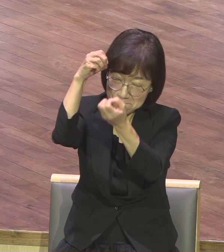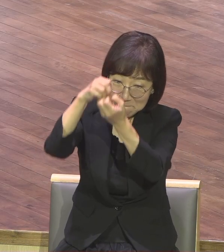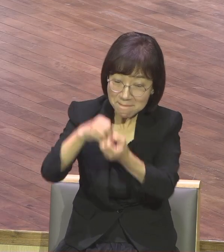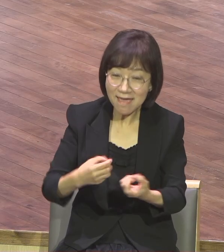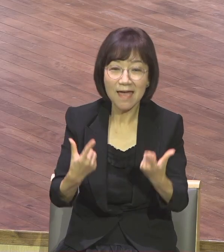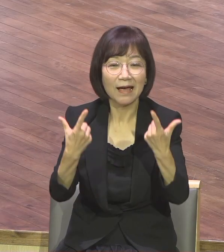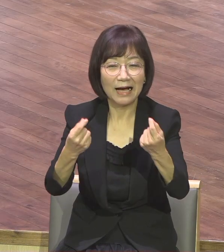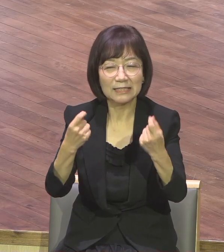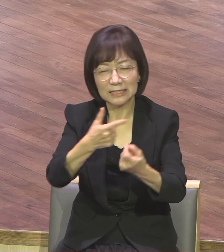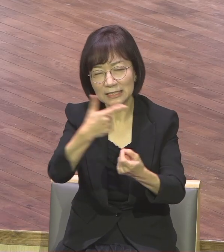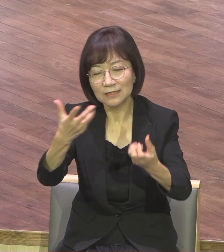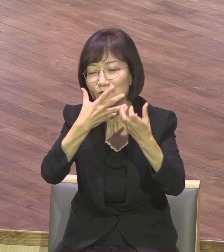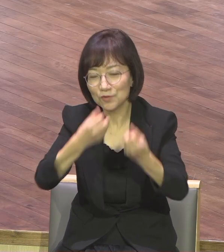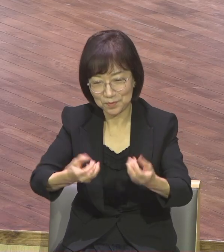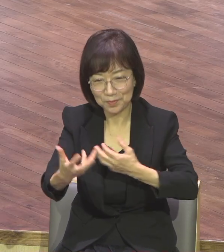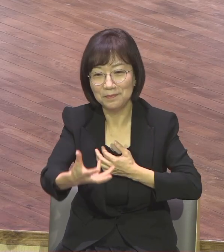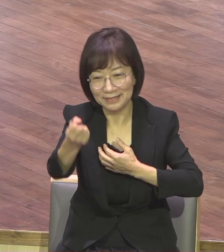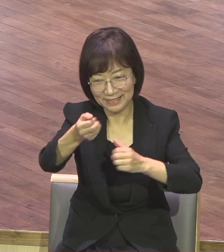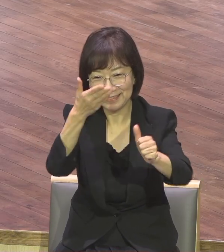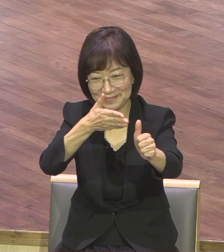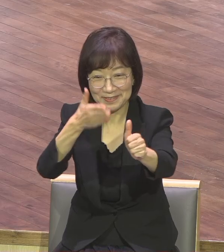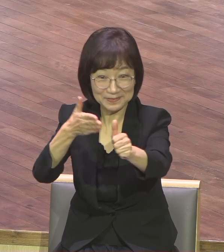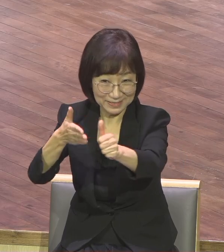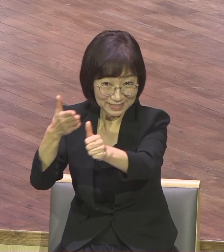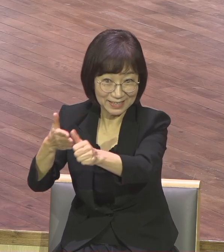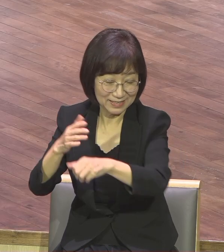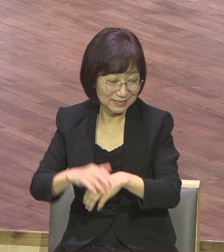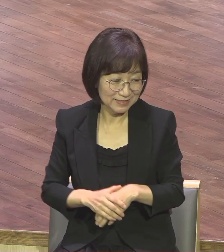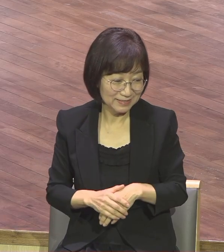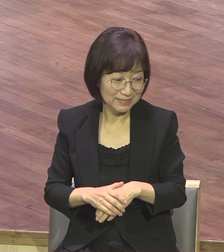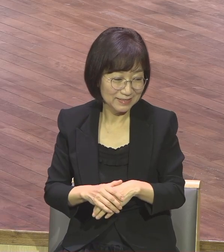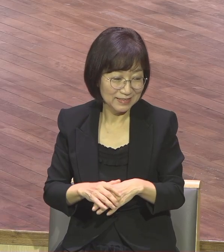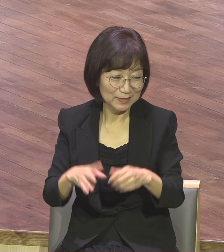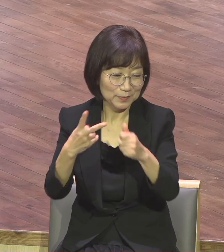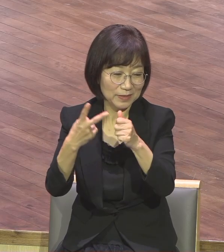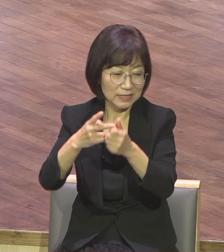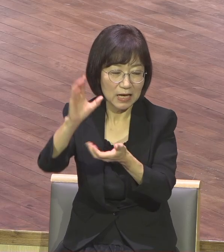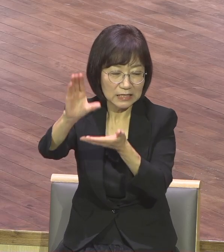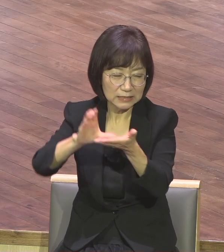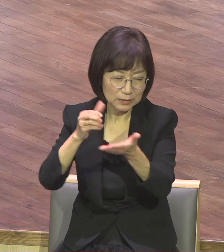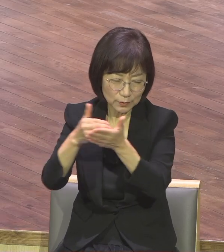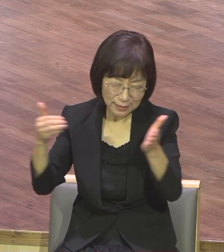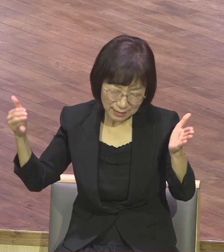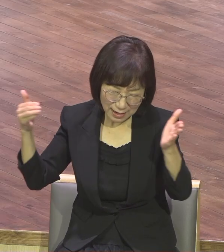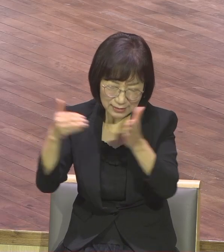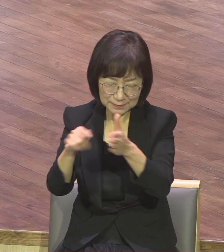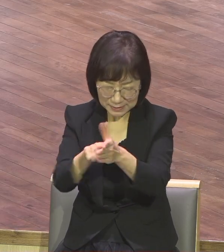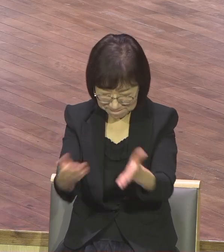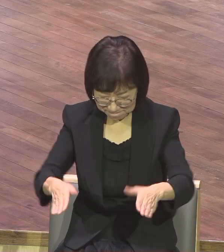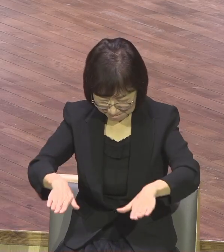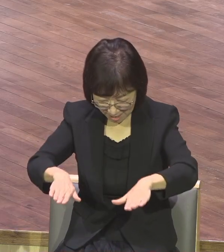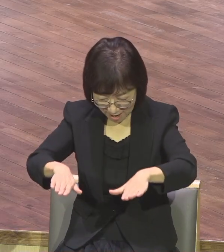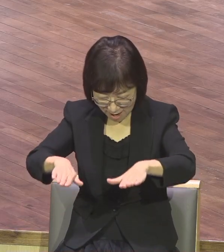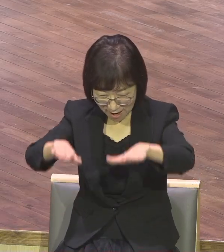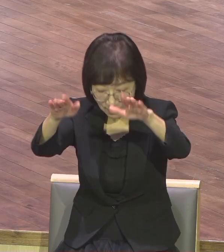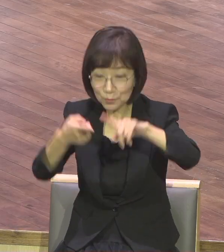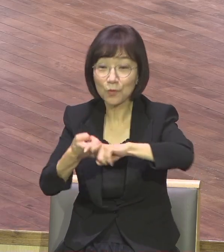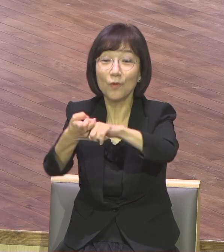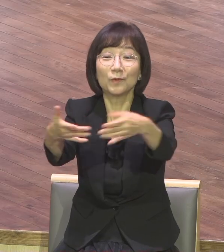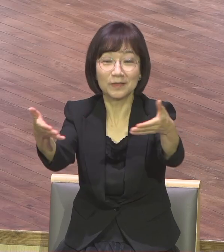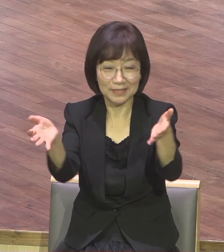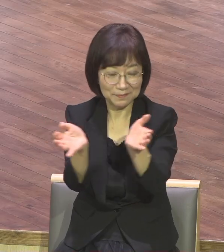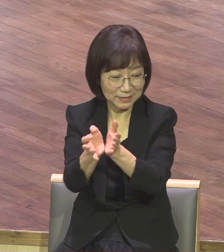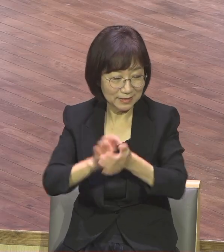축복합니다. 두 번째로 그리스도에게까지 자랑하는 공동체입니다. 13절 봅니다. 우리가 다